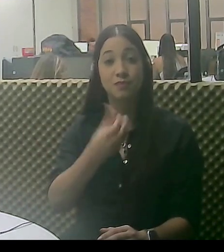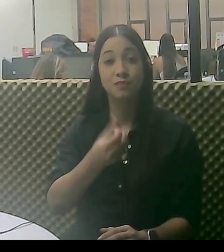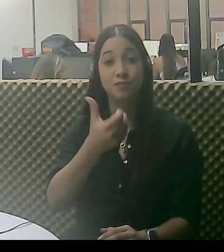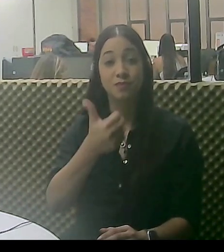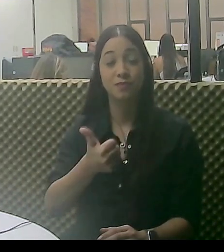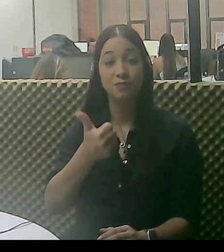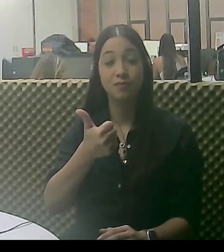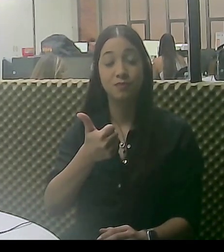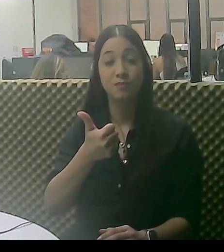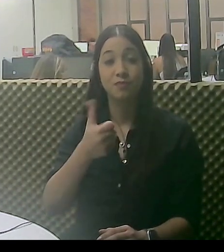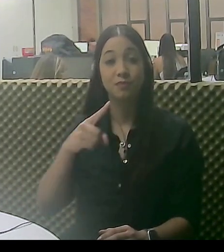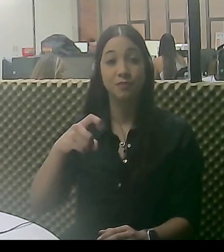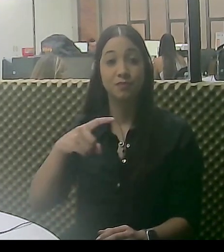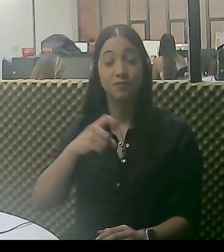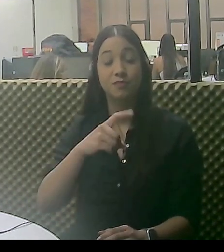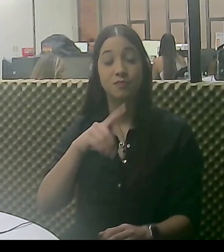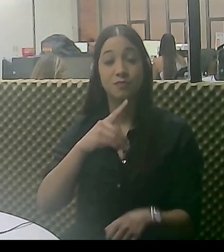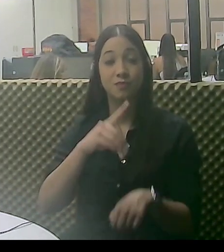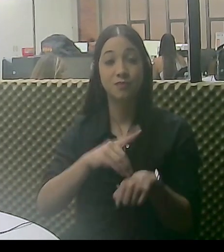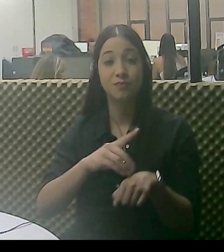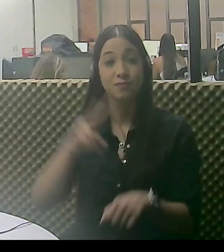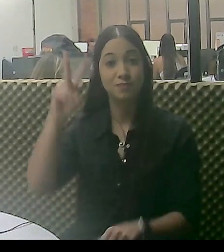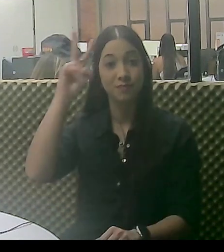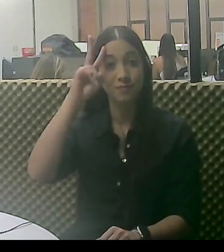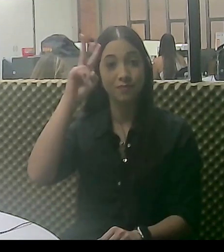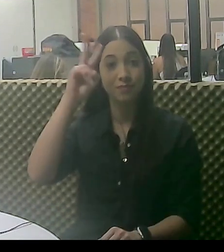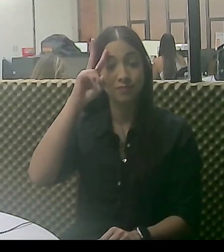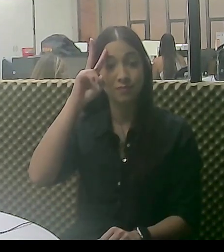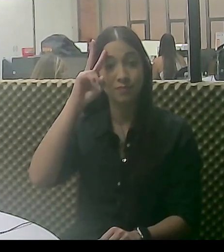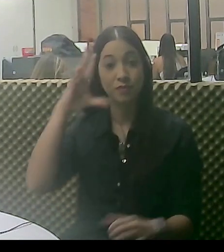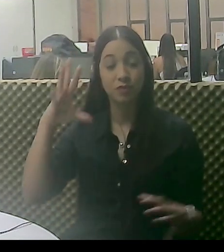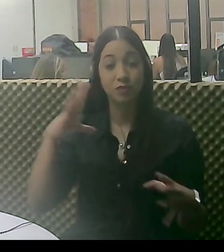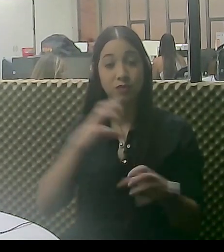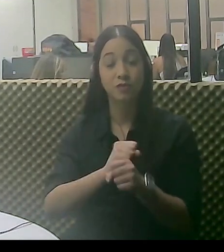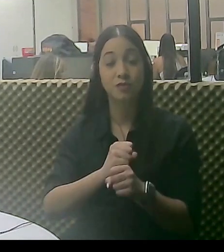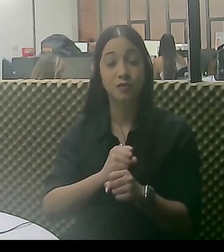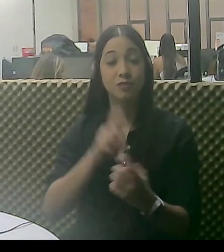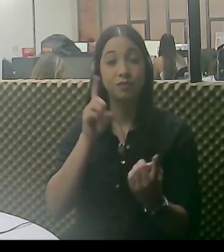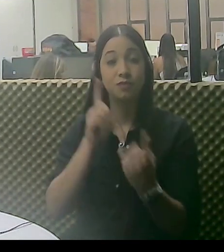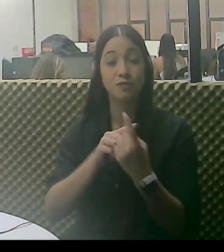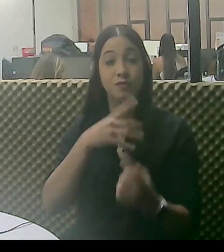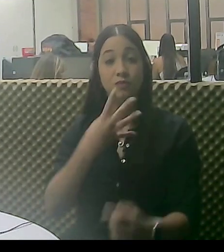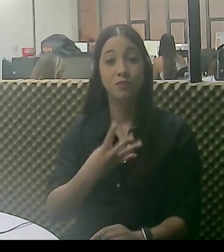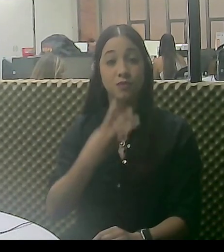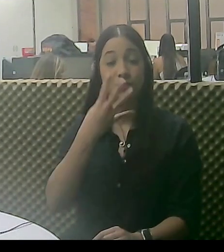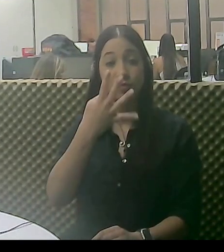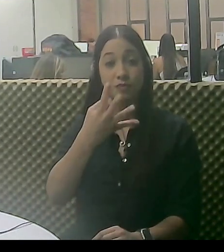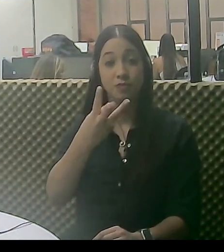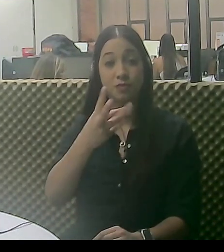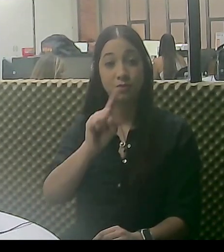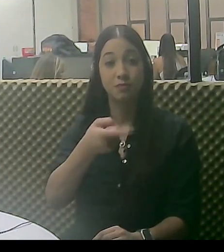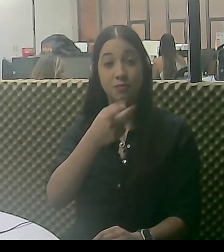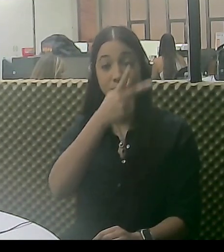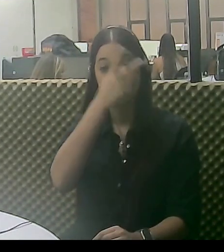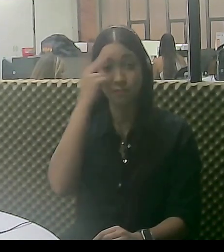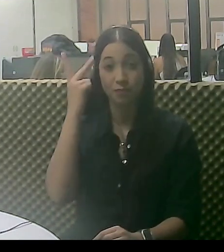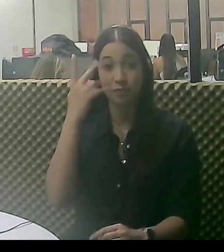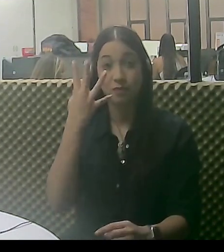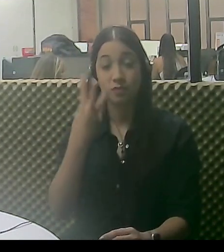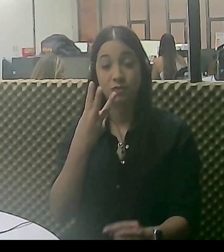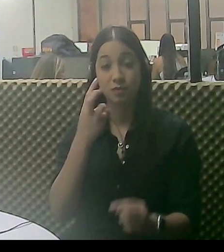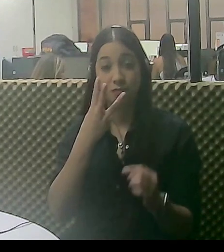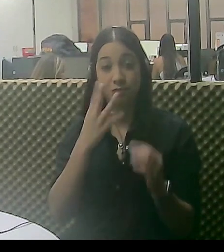161 focos com larvas. Até segunda-feira, o mutirão já totalizava o atendimento a 43 mil pessoas nos três